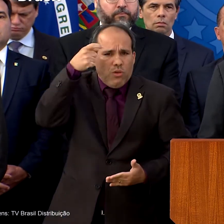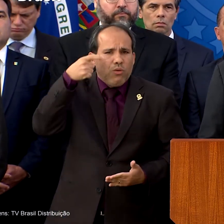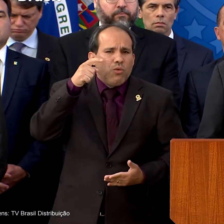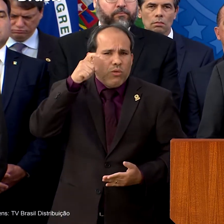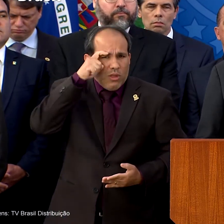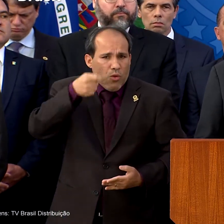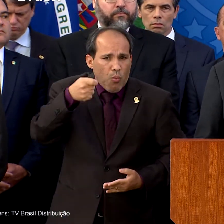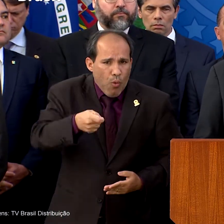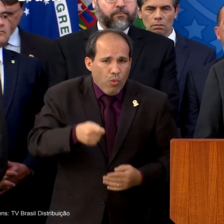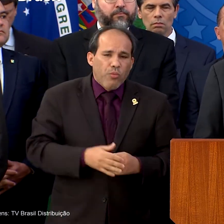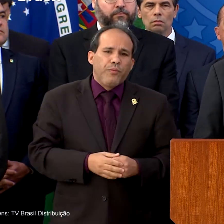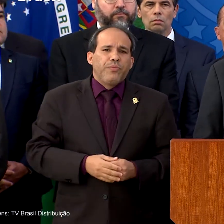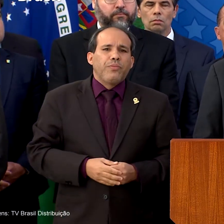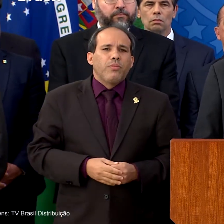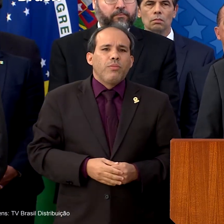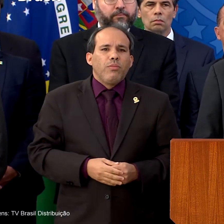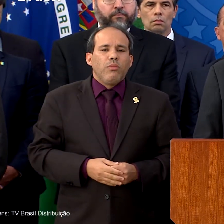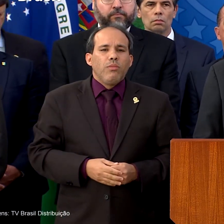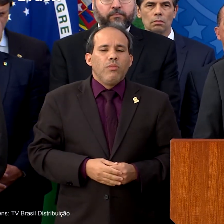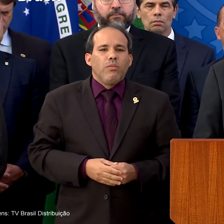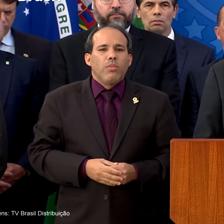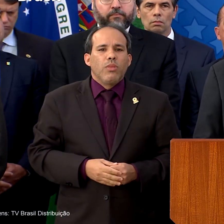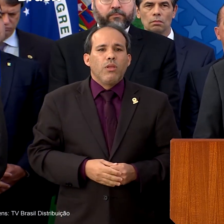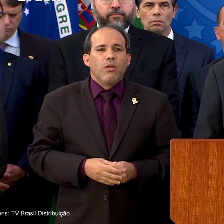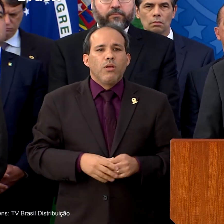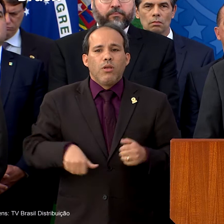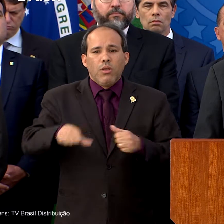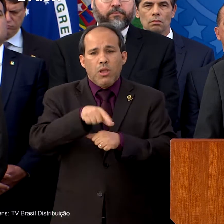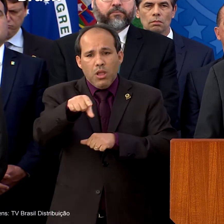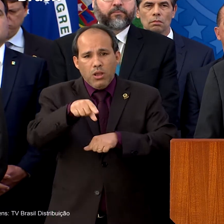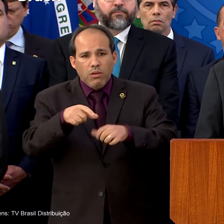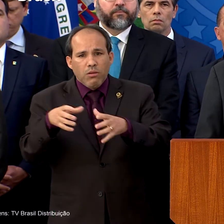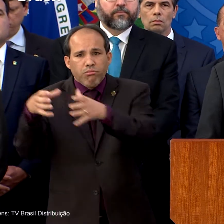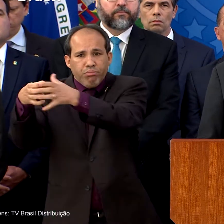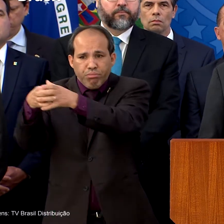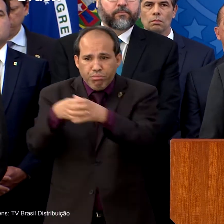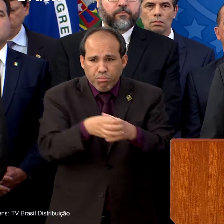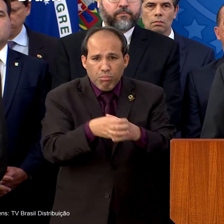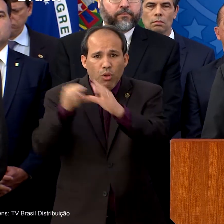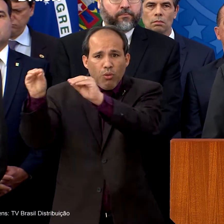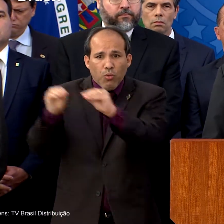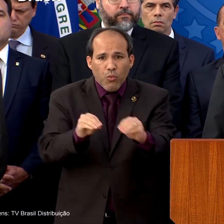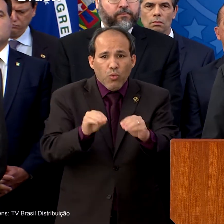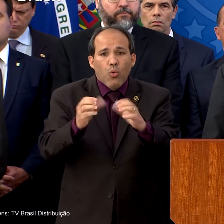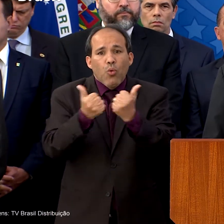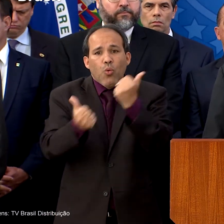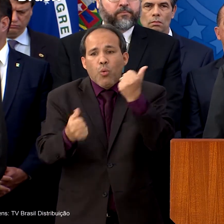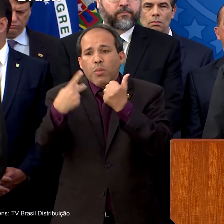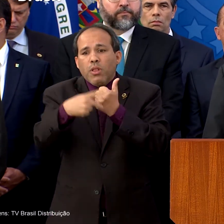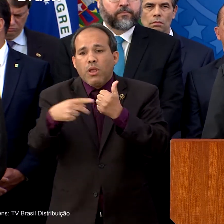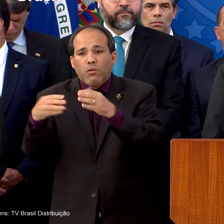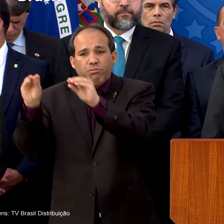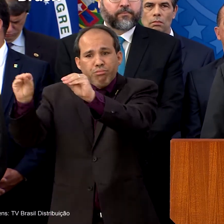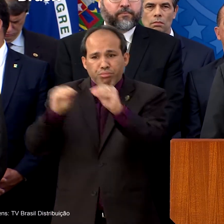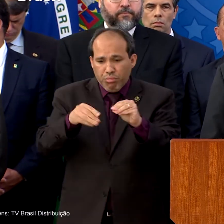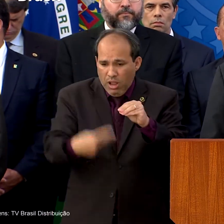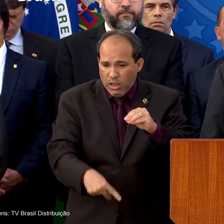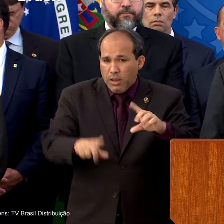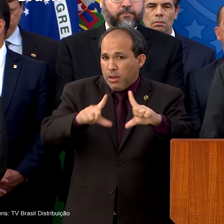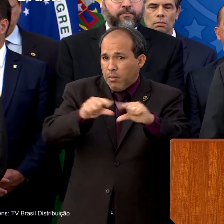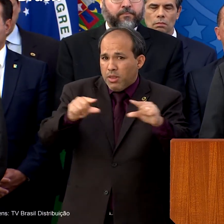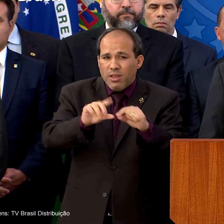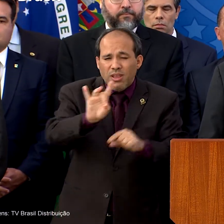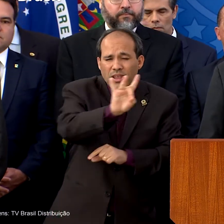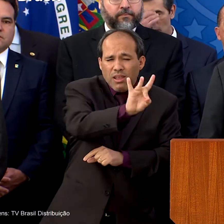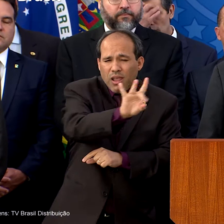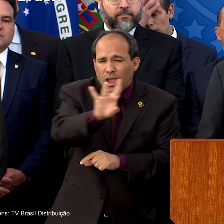e ele levou e a sua equipe ou trouxe a sua equipe aqui para brasília a todos os